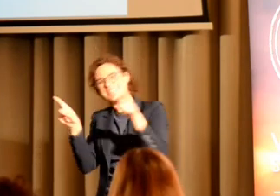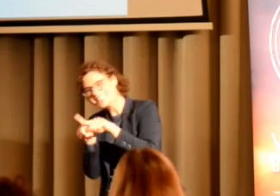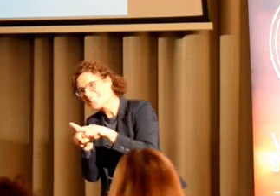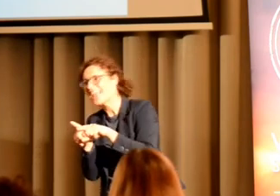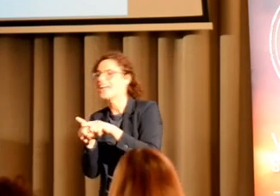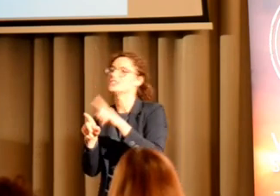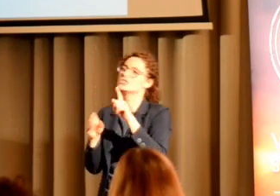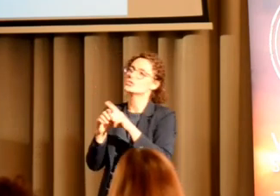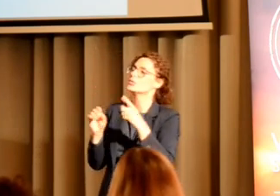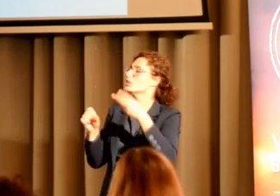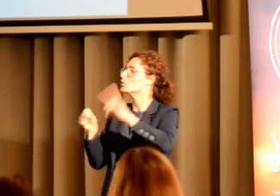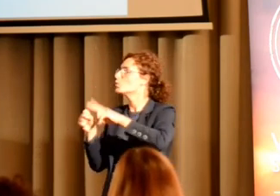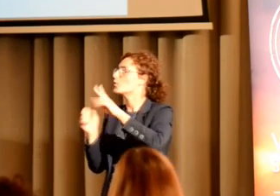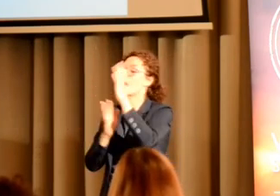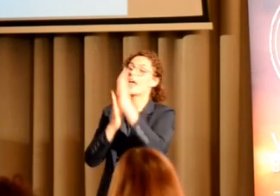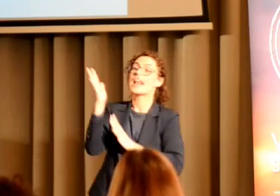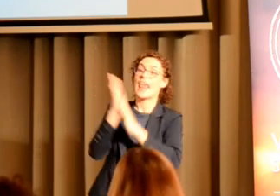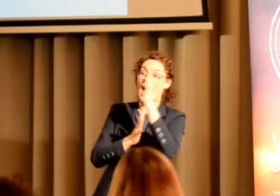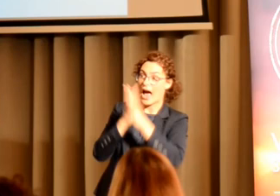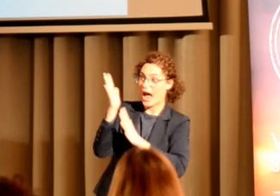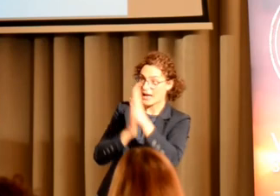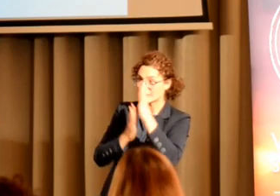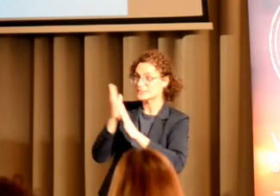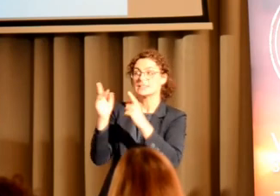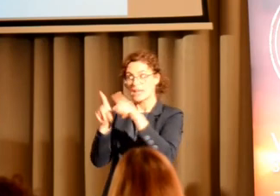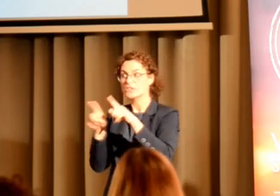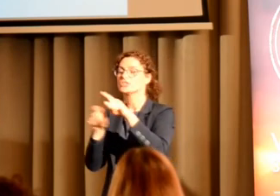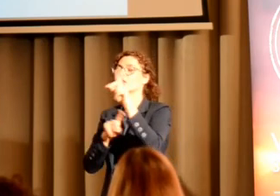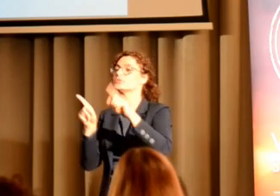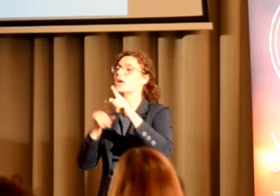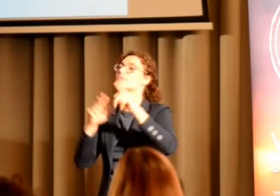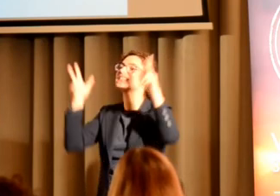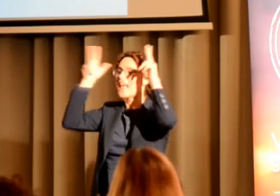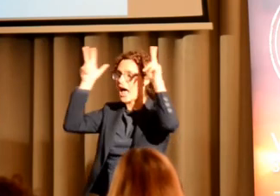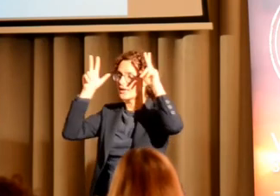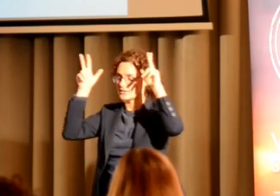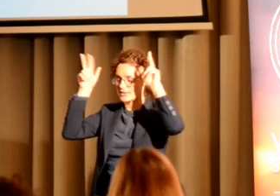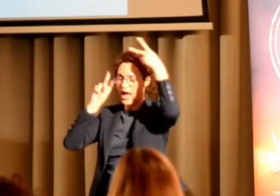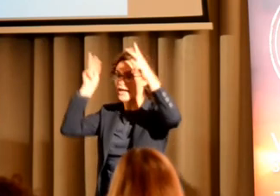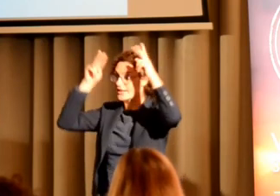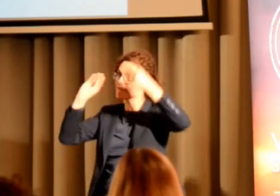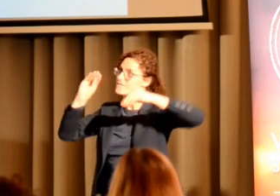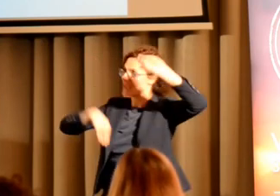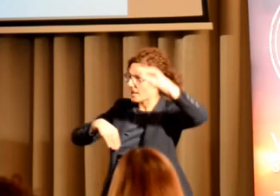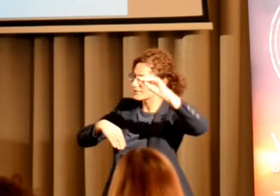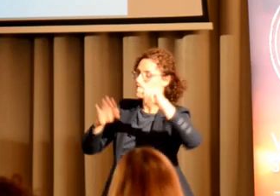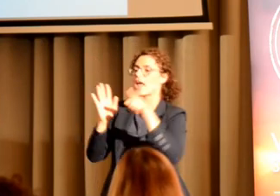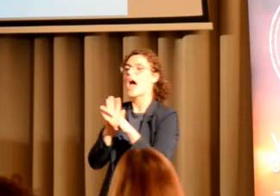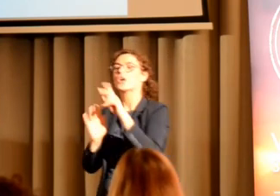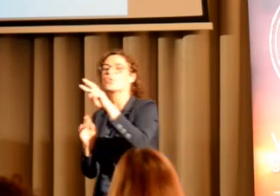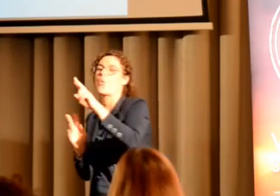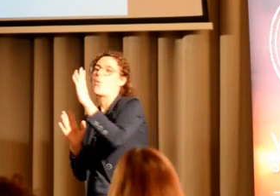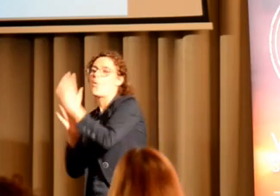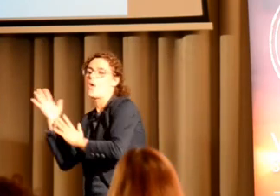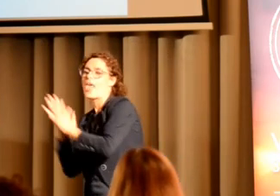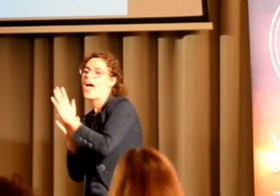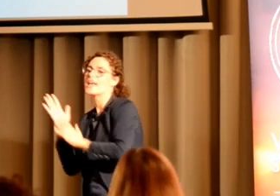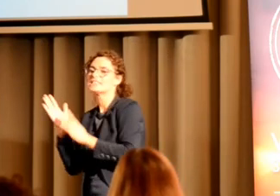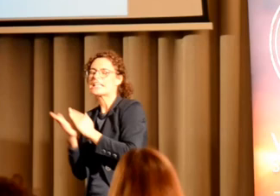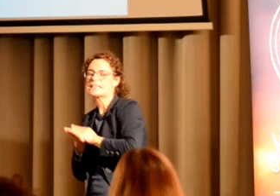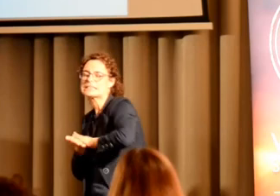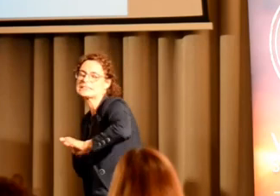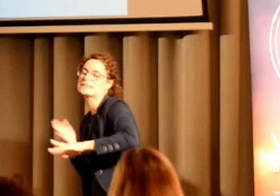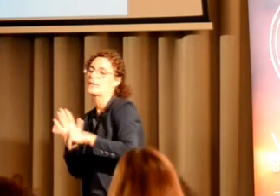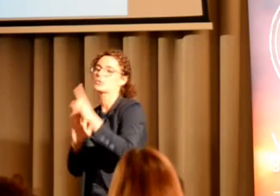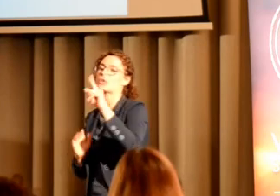proporcjach te gatunki. W lasach gospodarczych chętniej sarny, bo ich jest więcej. W lasach takich bardziej pierwotnych, jak